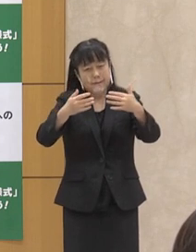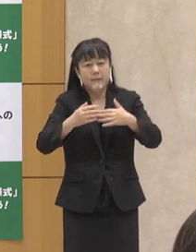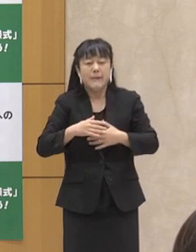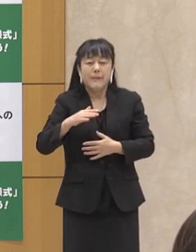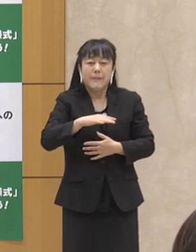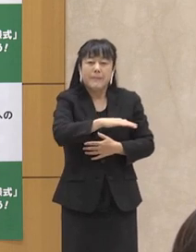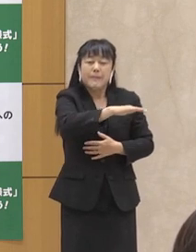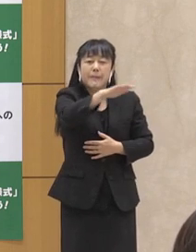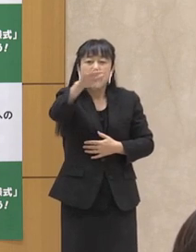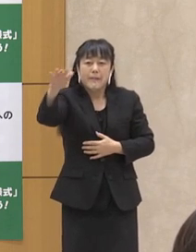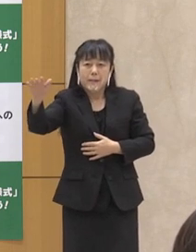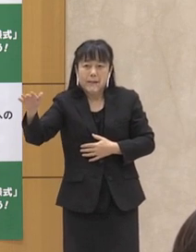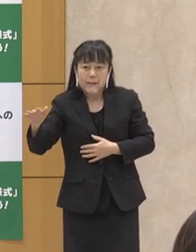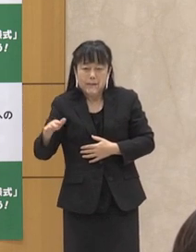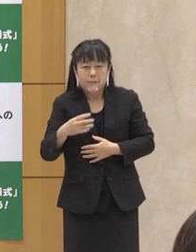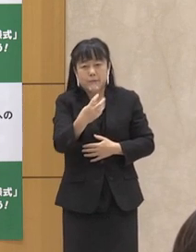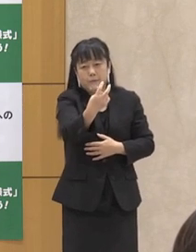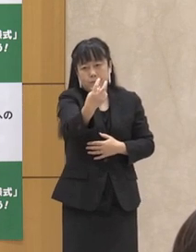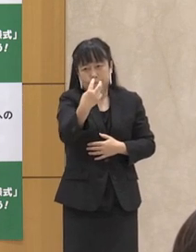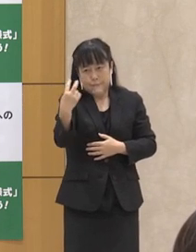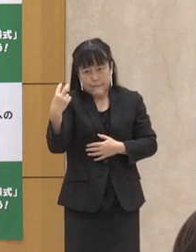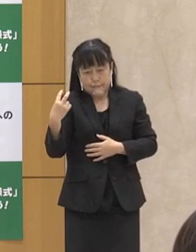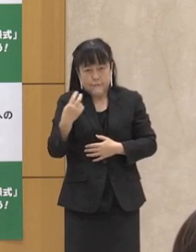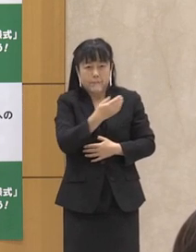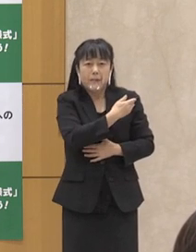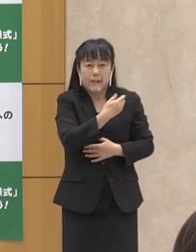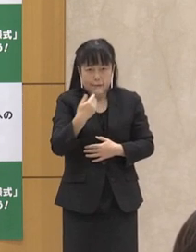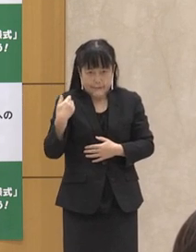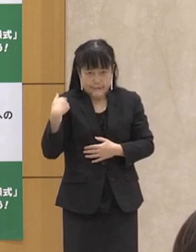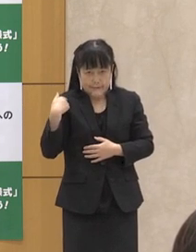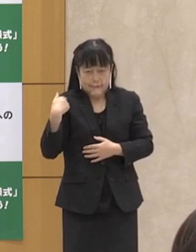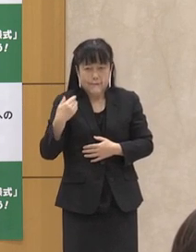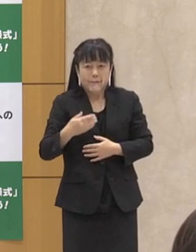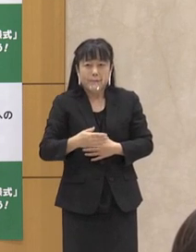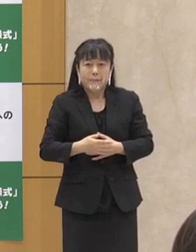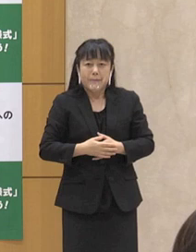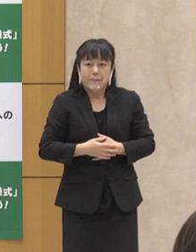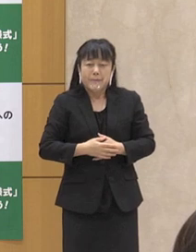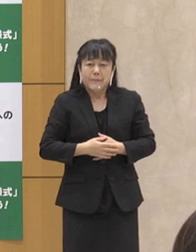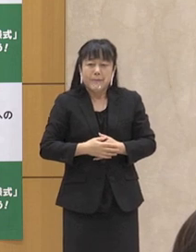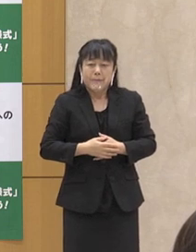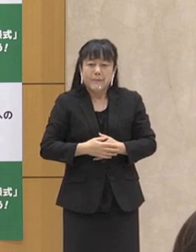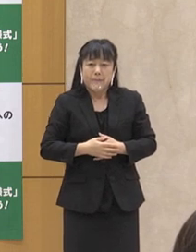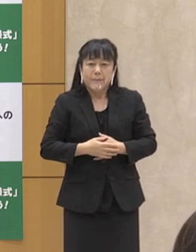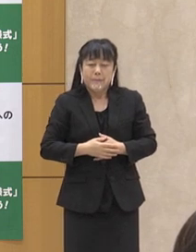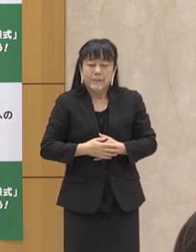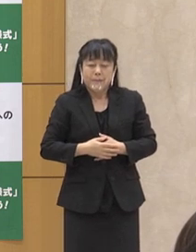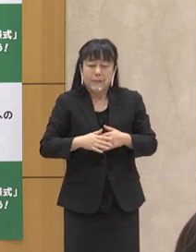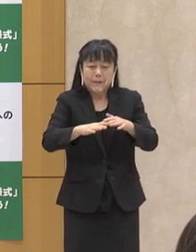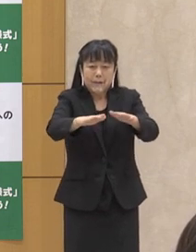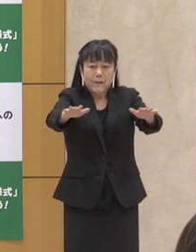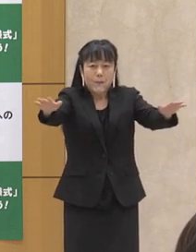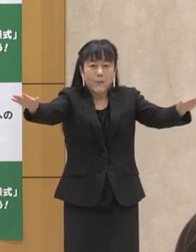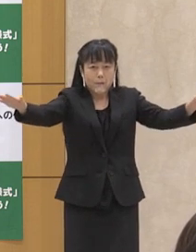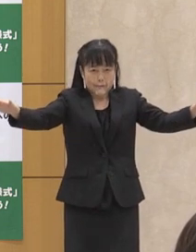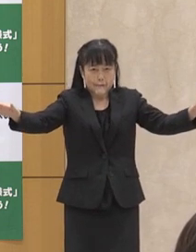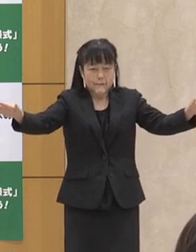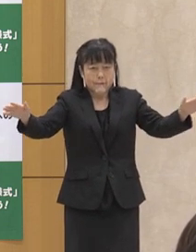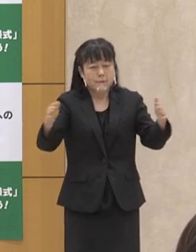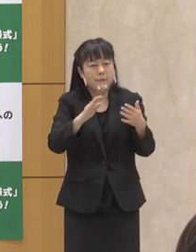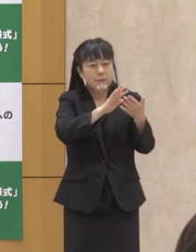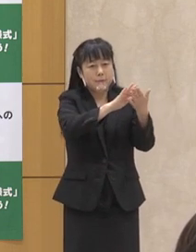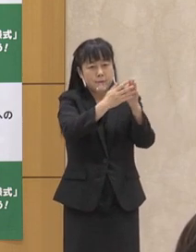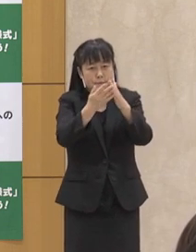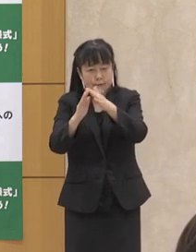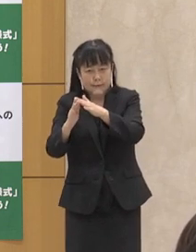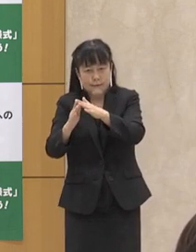も見ることができると思いますが、まあ、広くこの各市町各団体と一緒